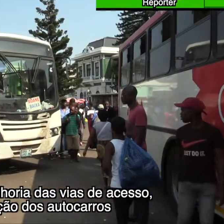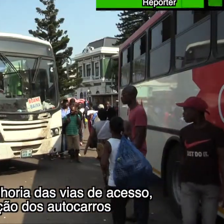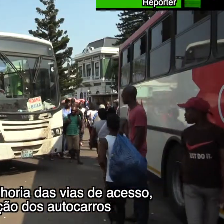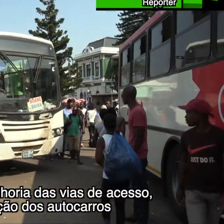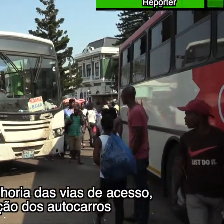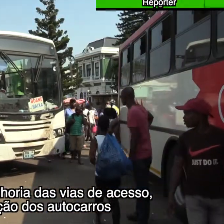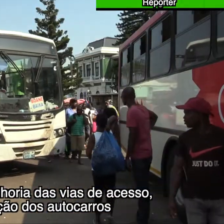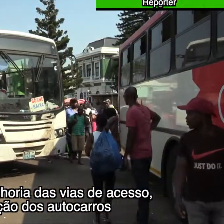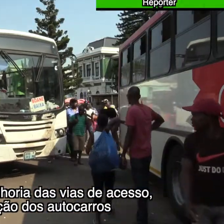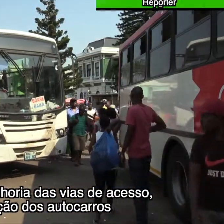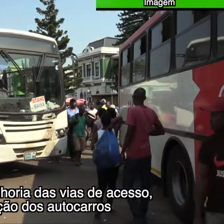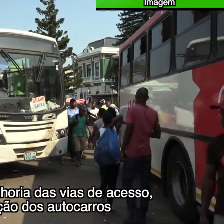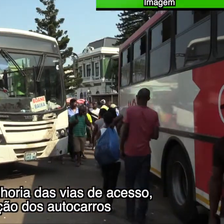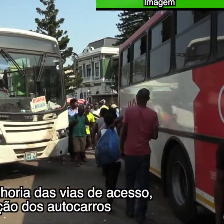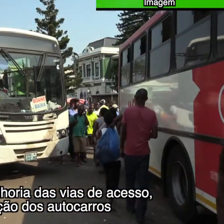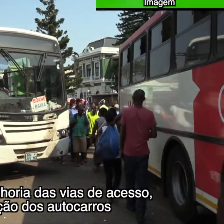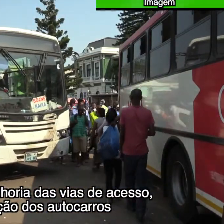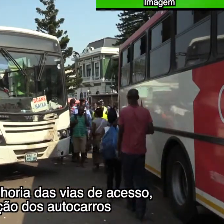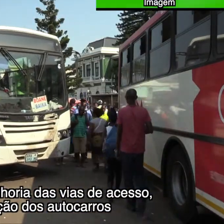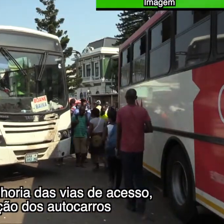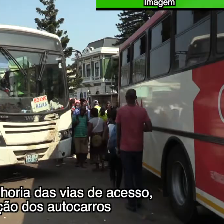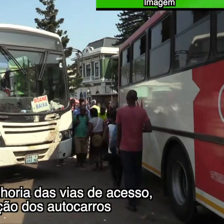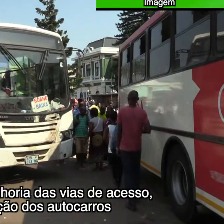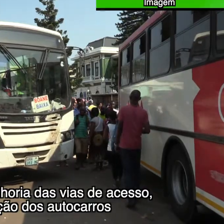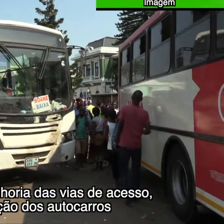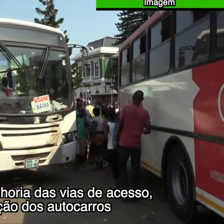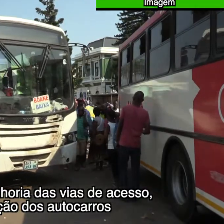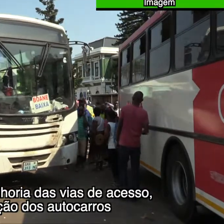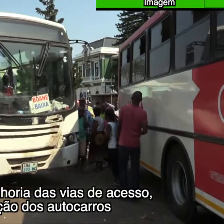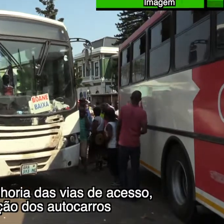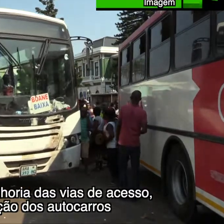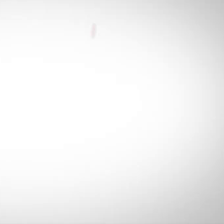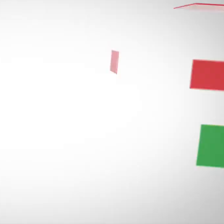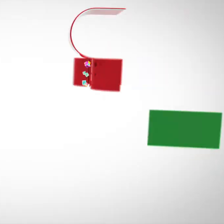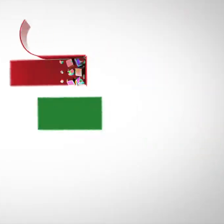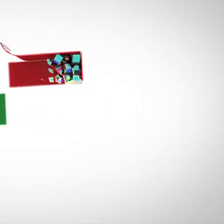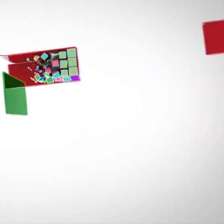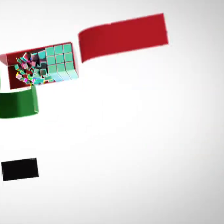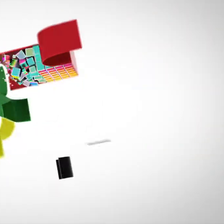a melhoria das vias de acesso à manutenção dos autocarros.